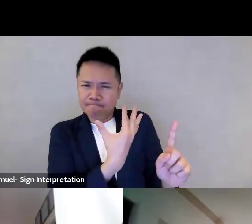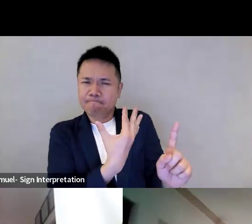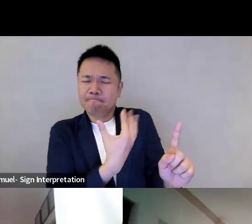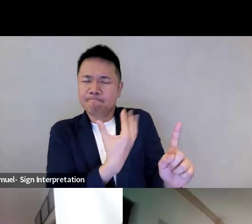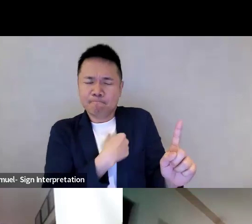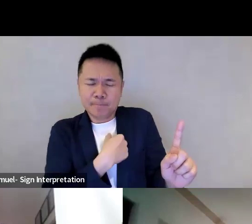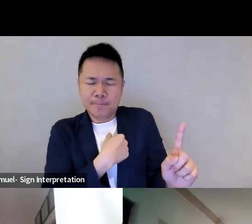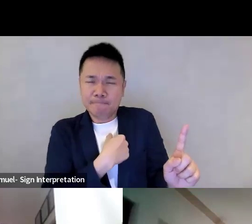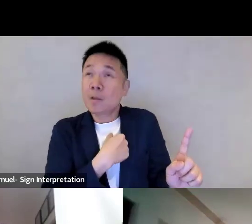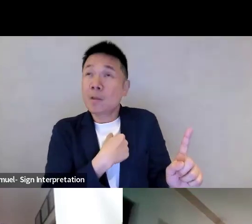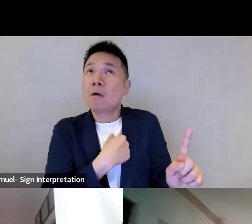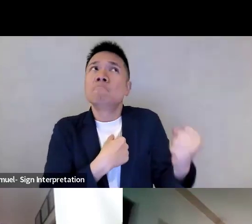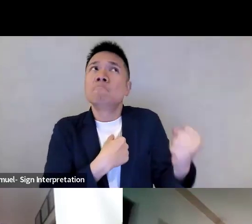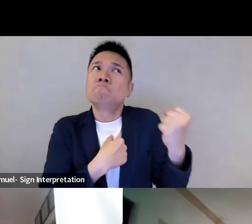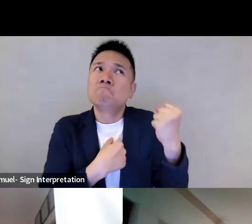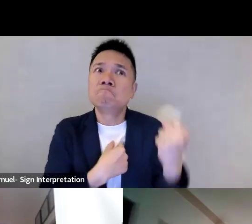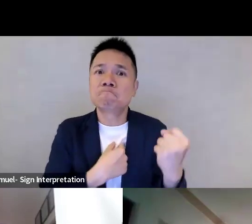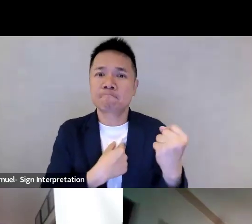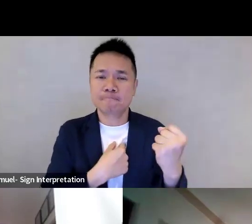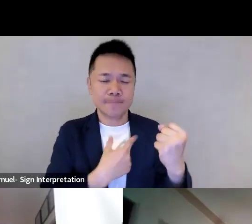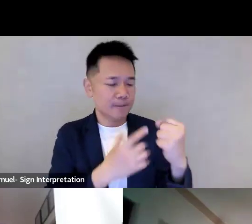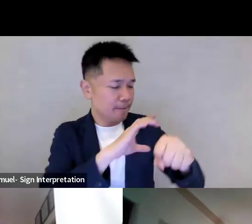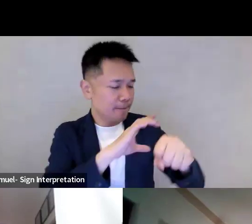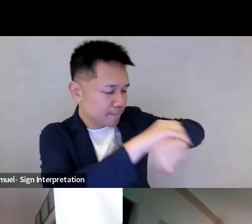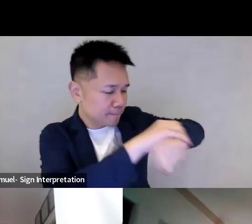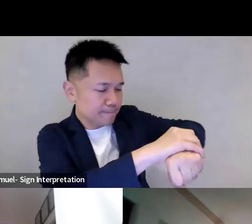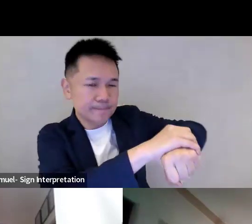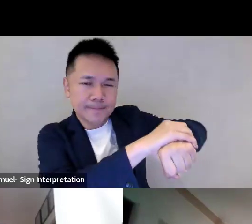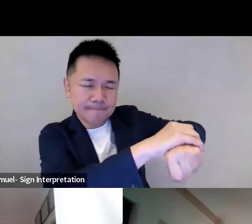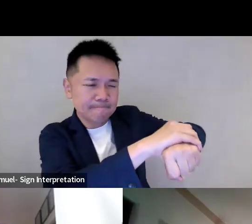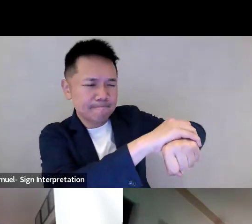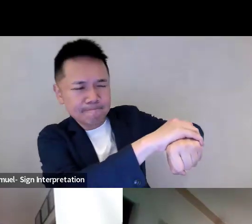多。而 Bhargavi